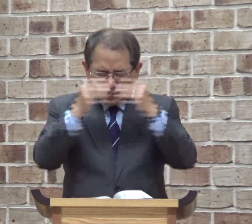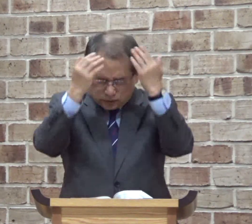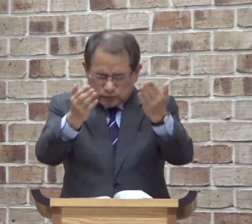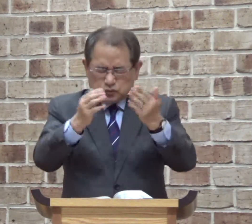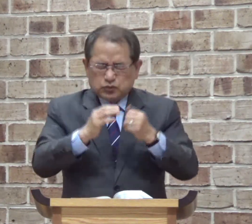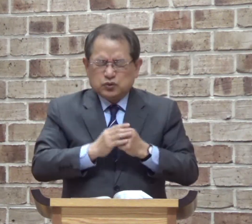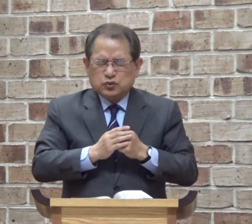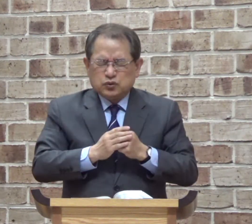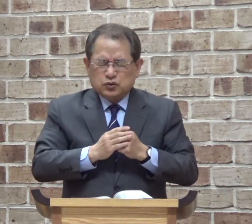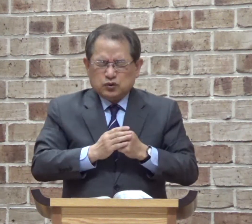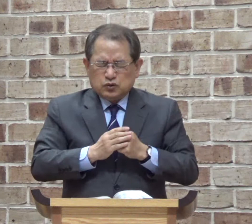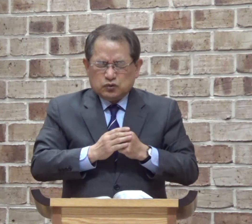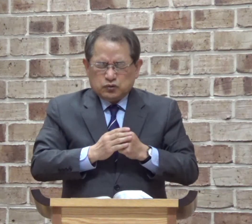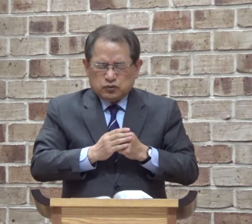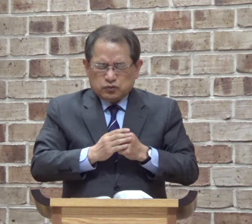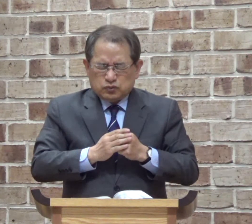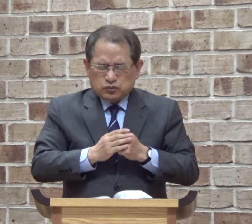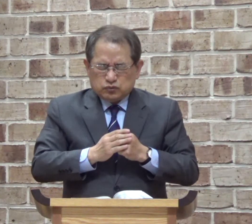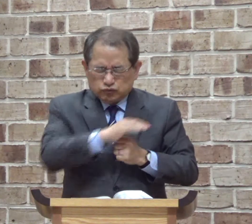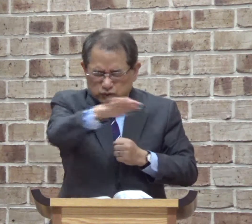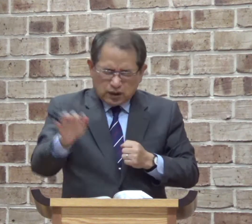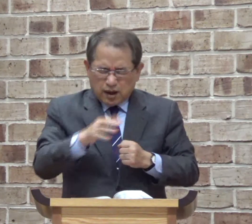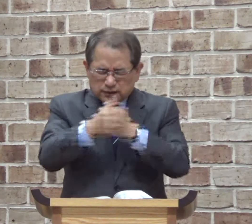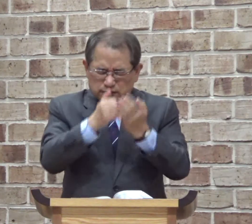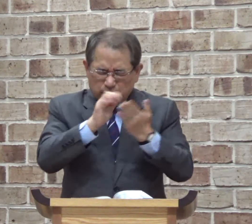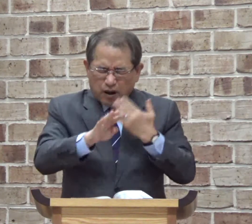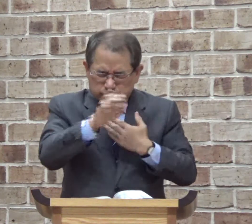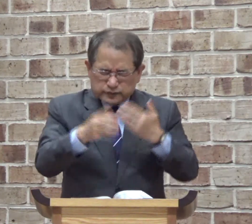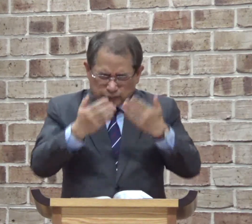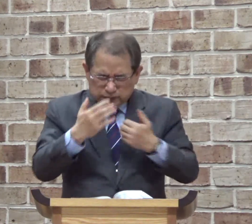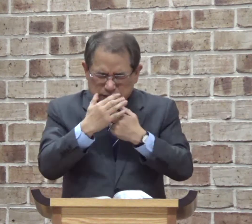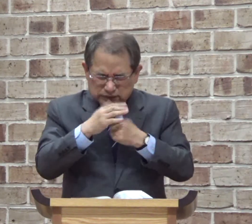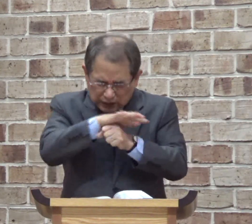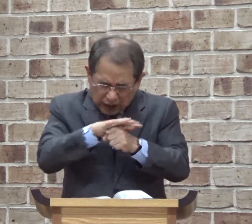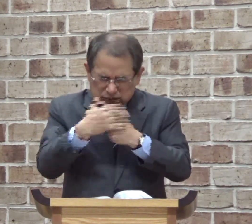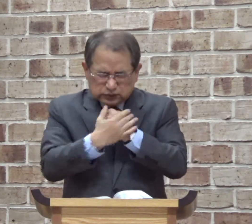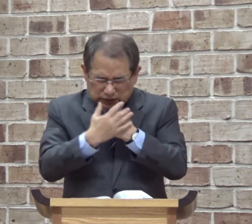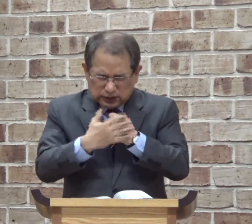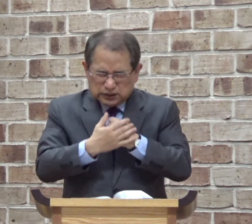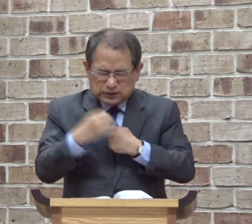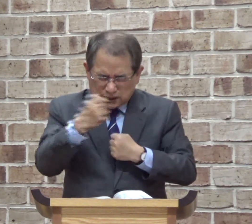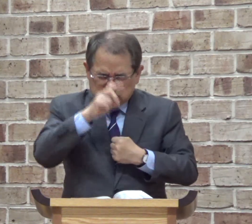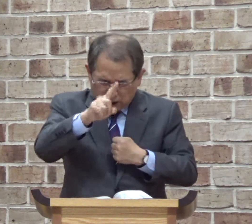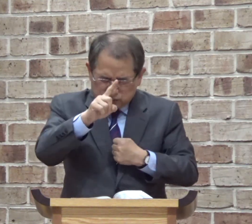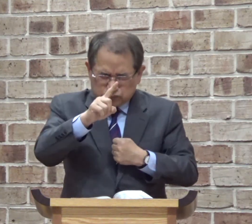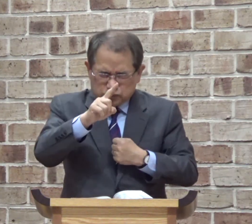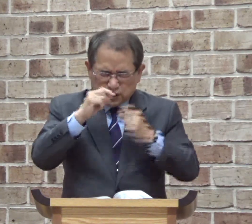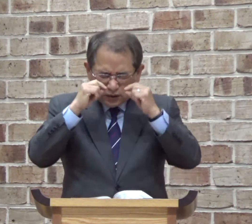우리가 하나님 앞에 받은 은혜와 사랑 깨달을 수 있는 시간과 기회를 주시니 감사합니다.